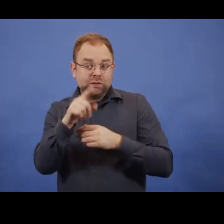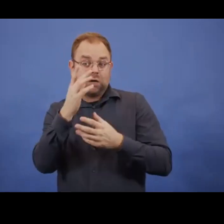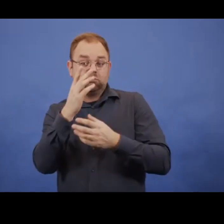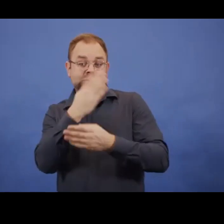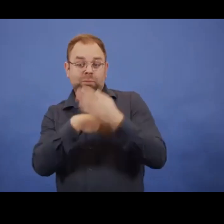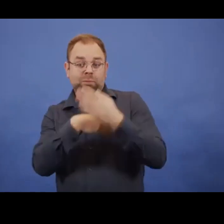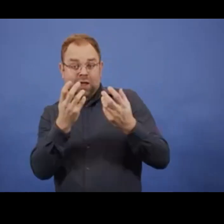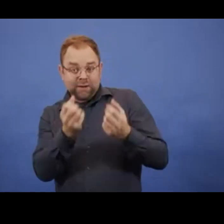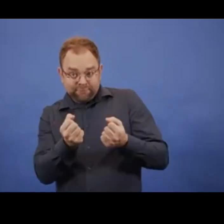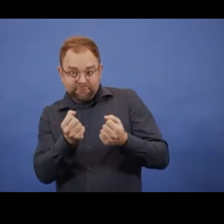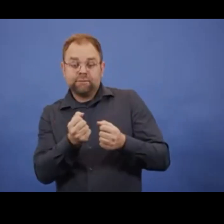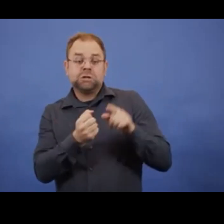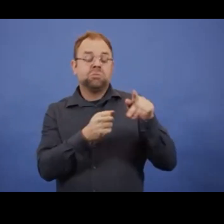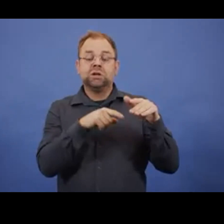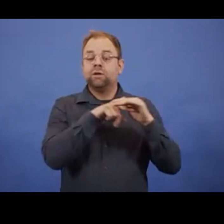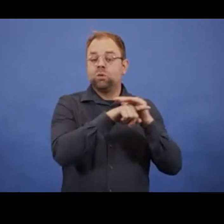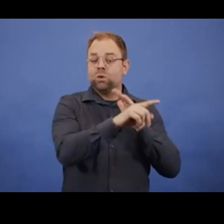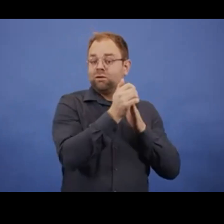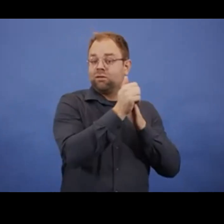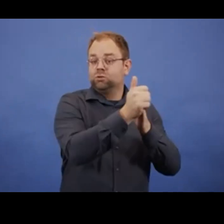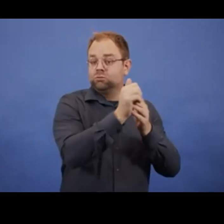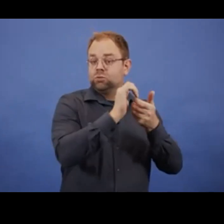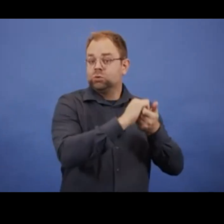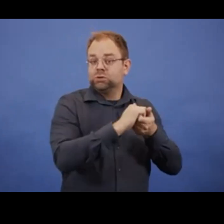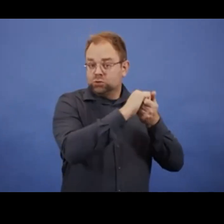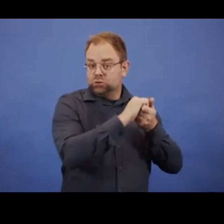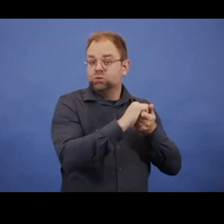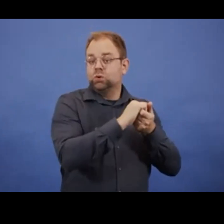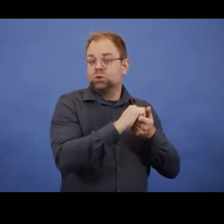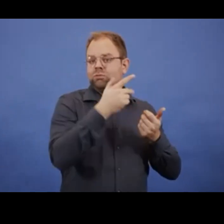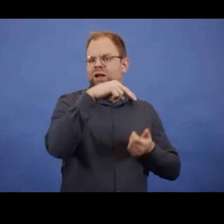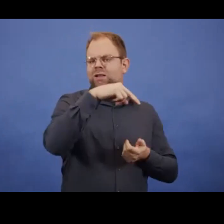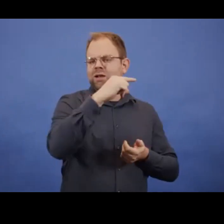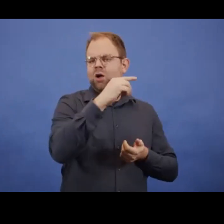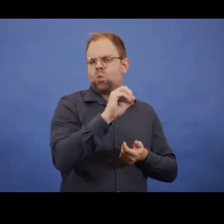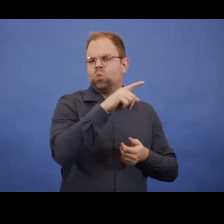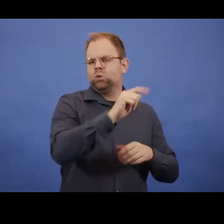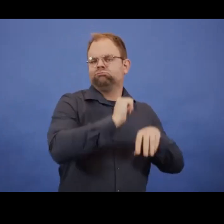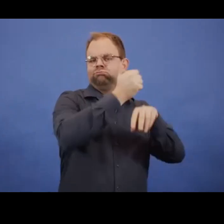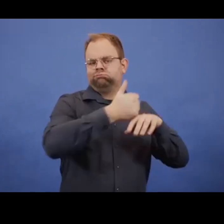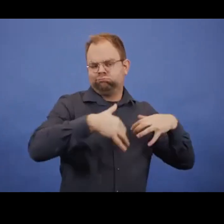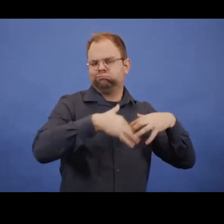Podemos identificar las personas y